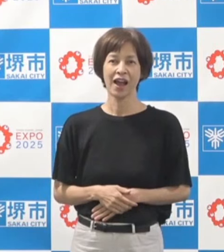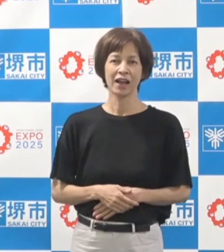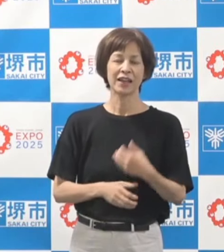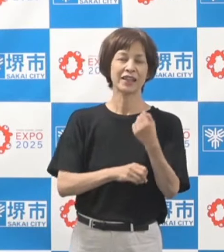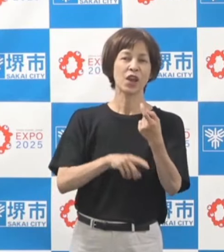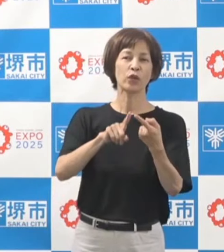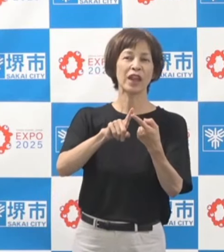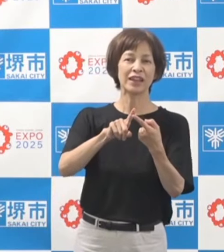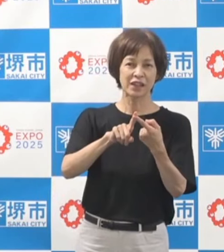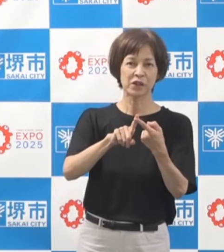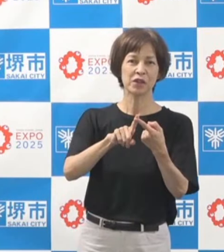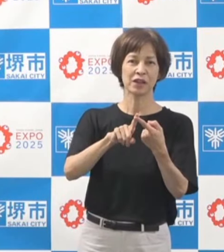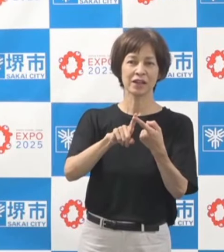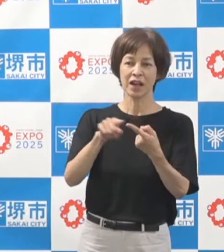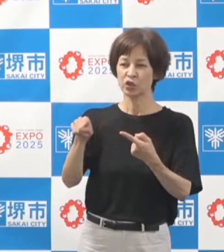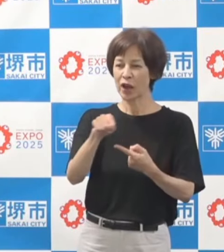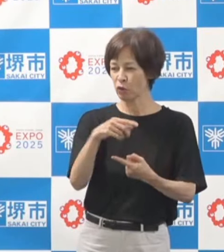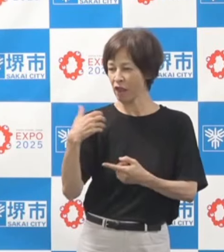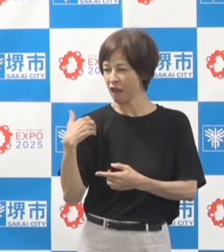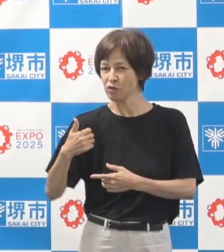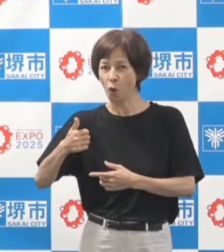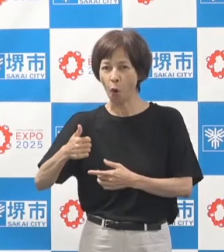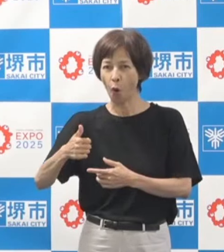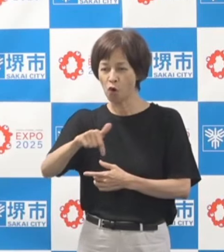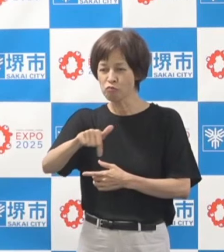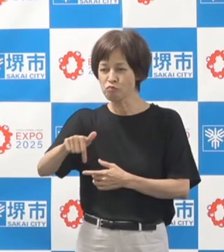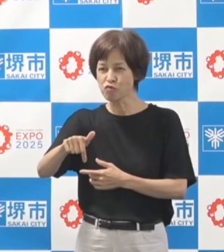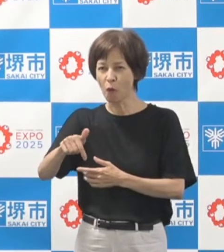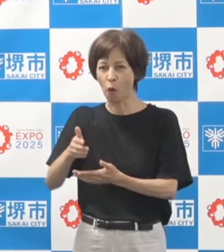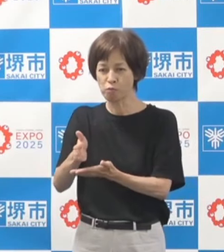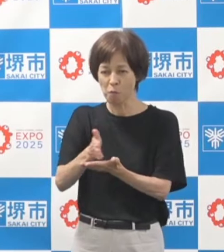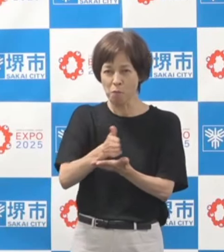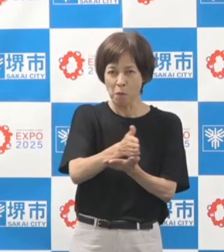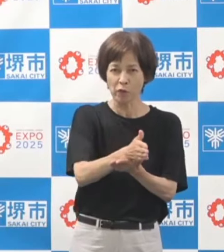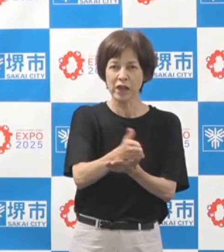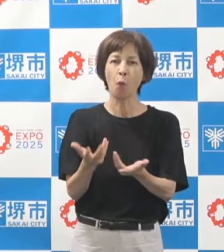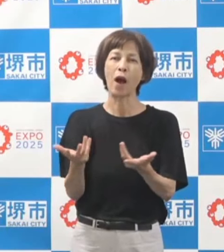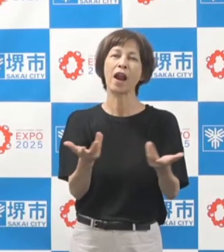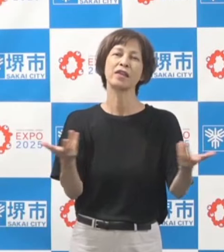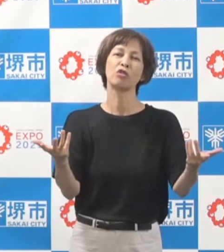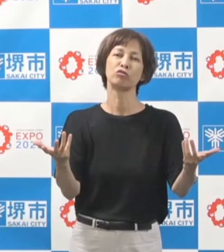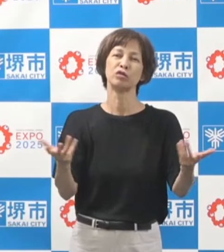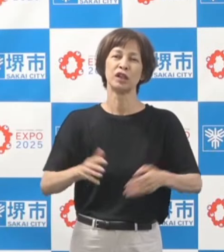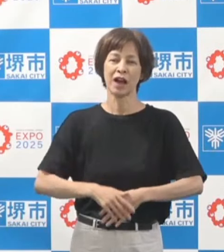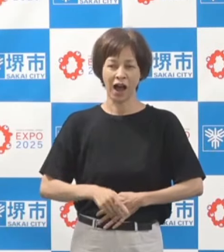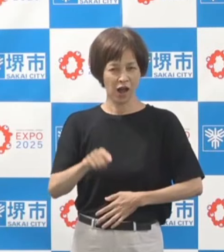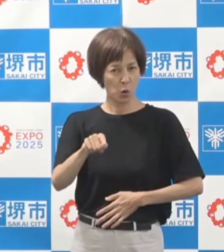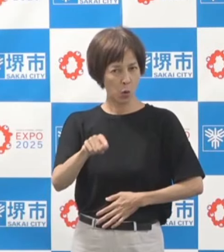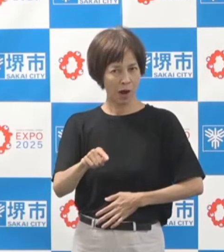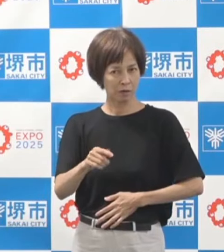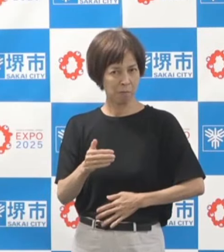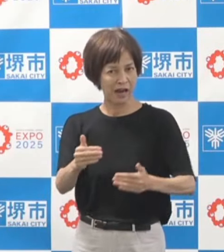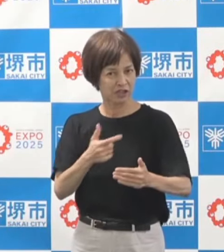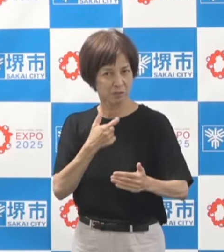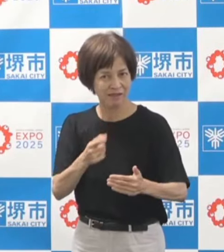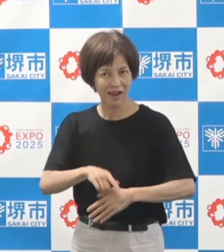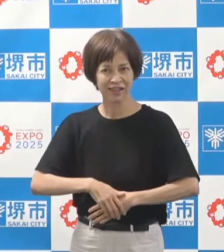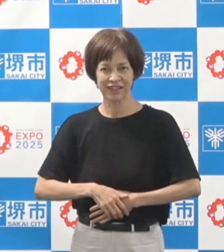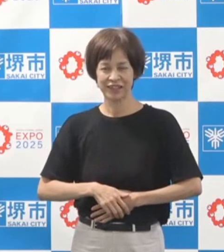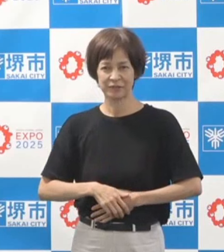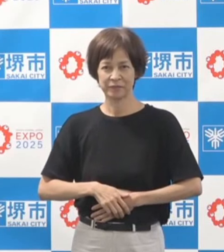本的にはそれぞれ担当の部門で協議をすることかと思いますが、ここはどうしても前に進めたいとか、ここ